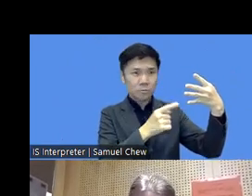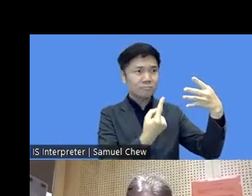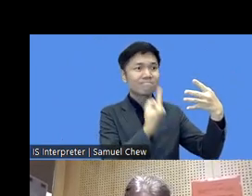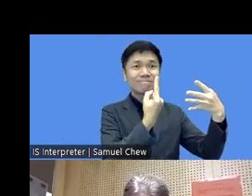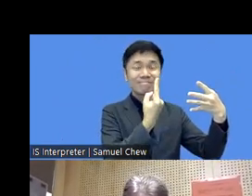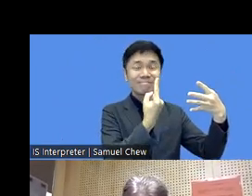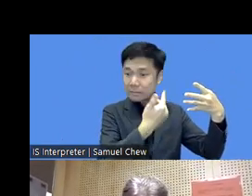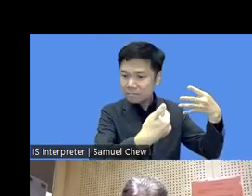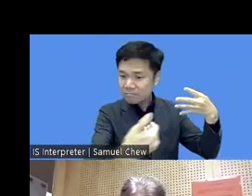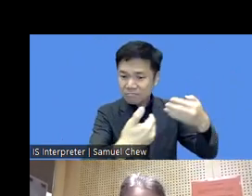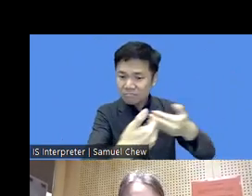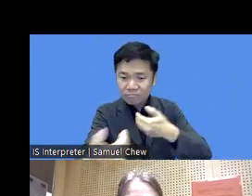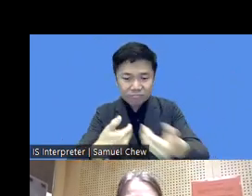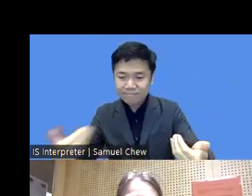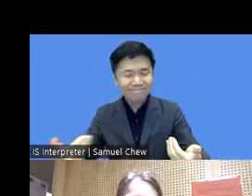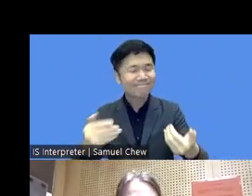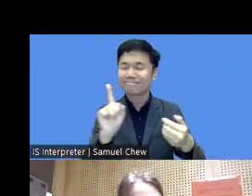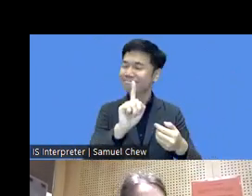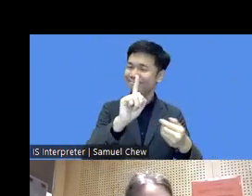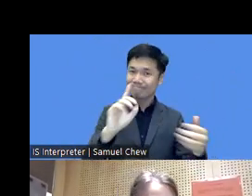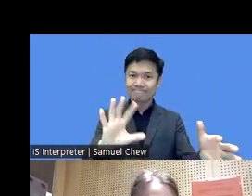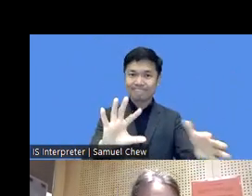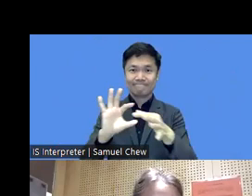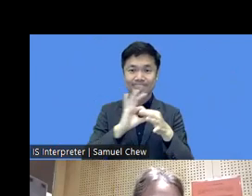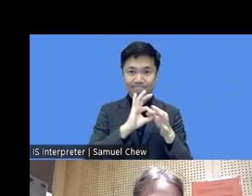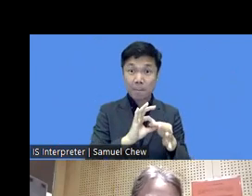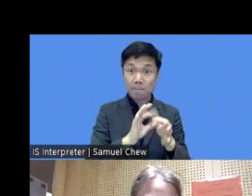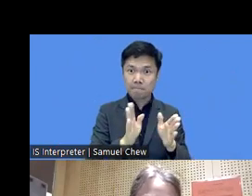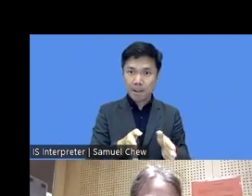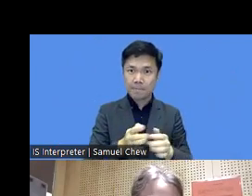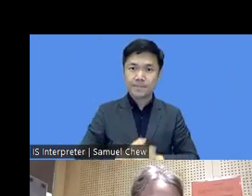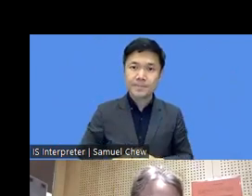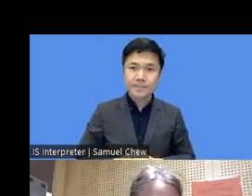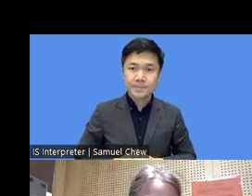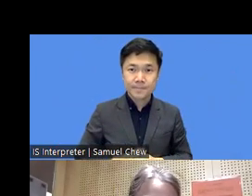contacto con los refugiados en